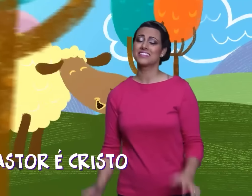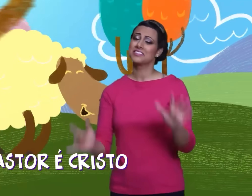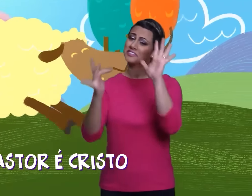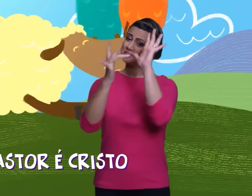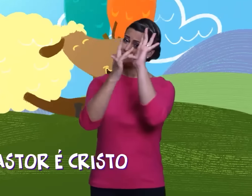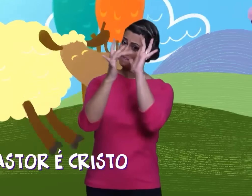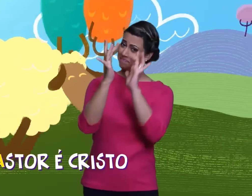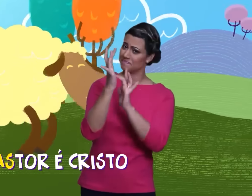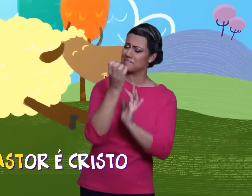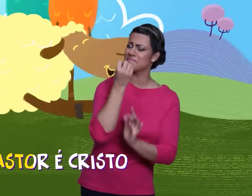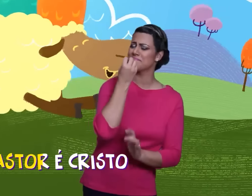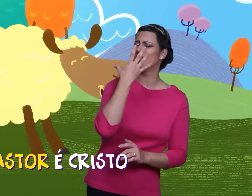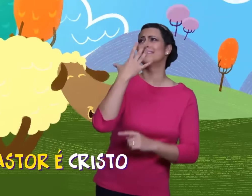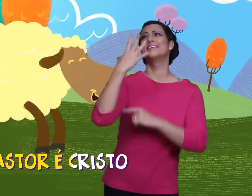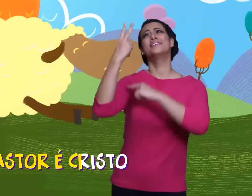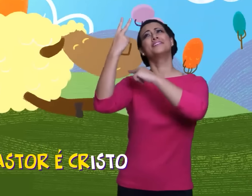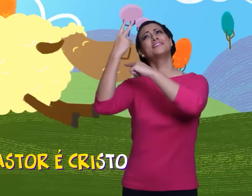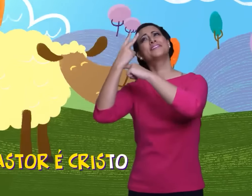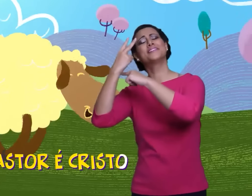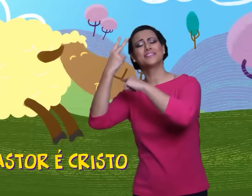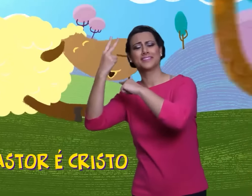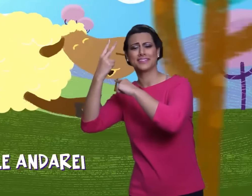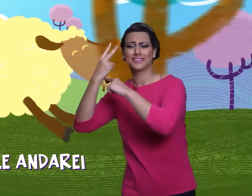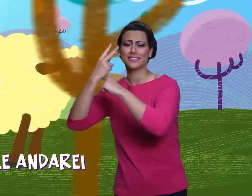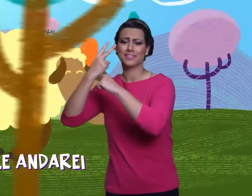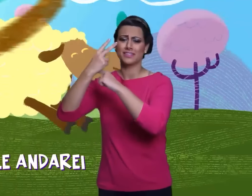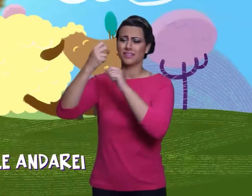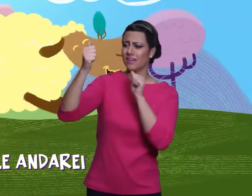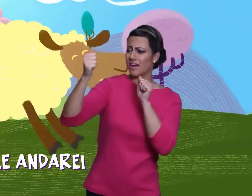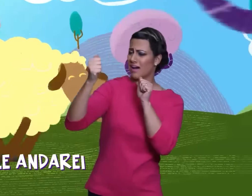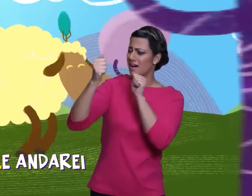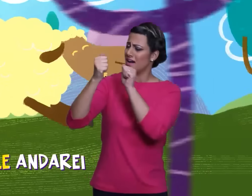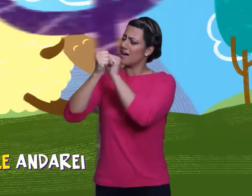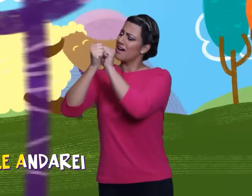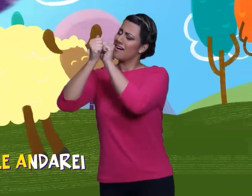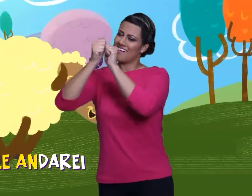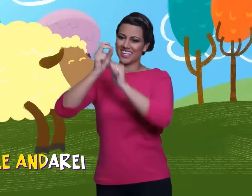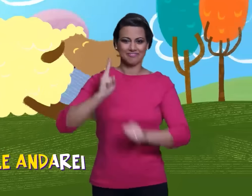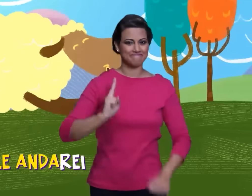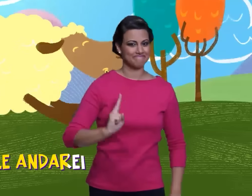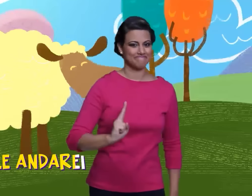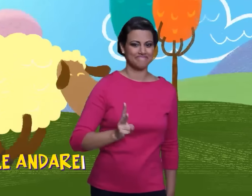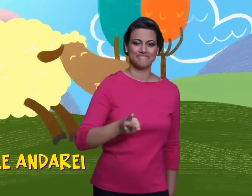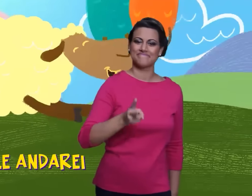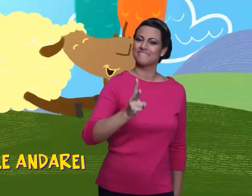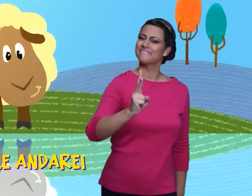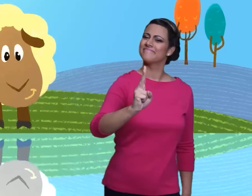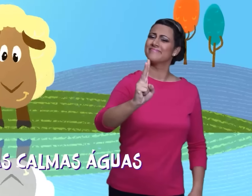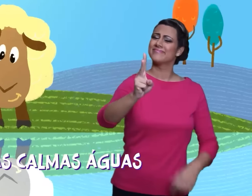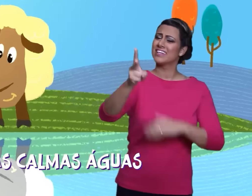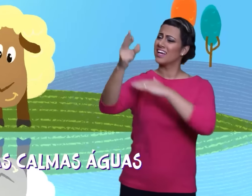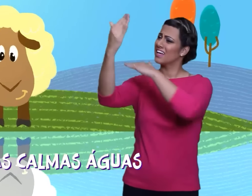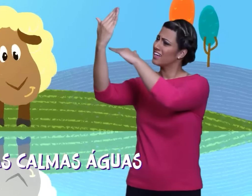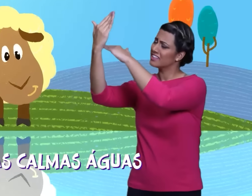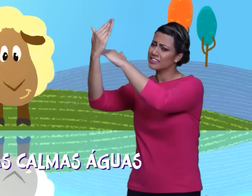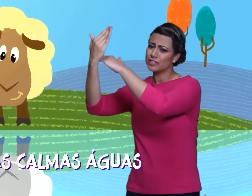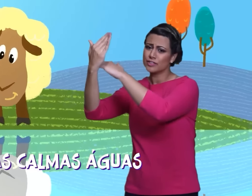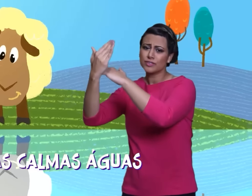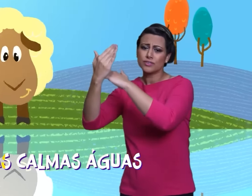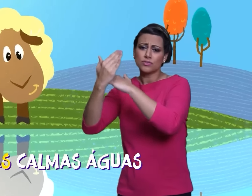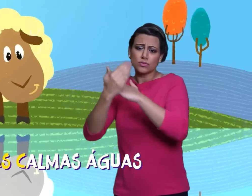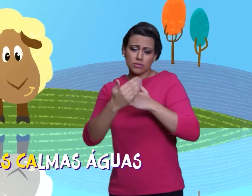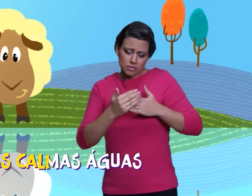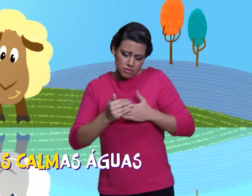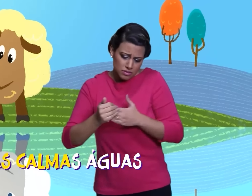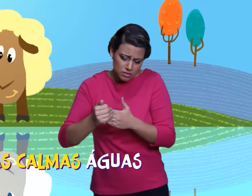Meu bom pastor é Cristo, com Ele andarei. Conduz-me